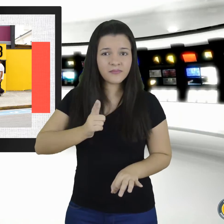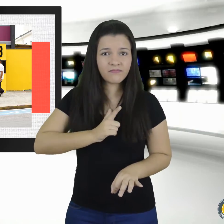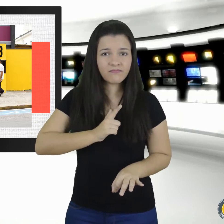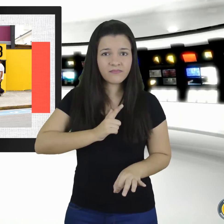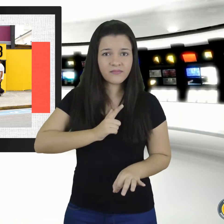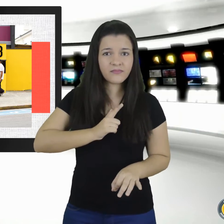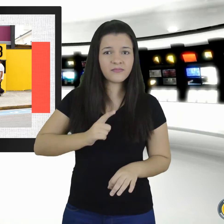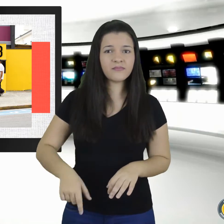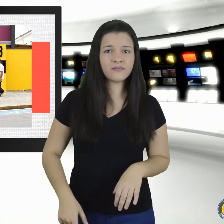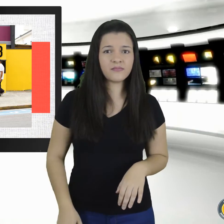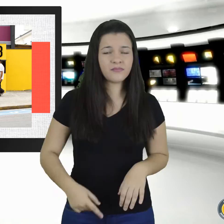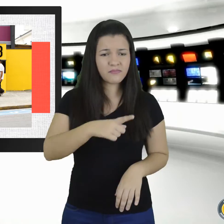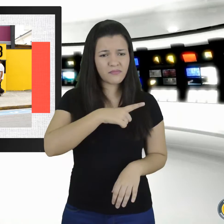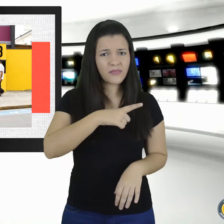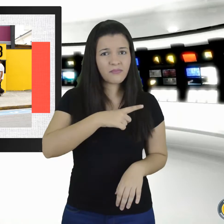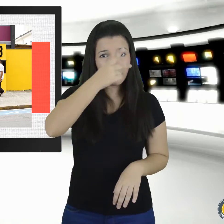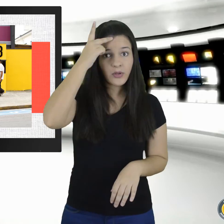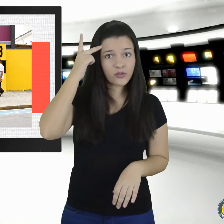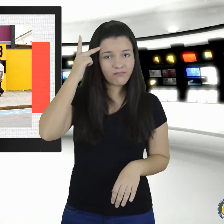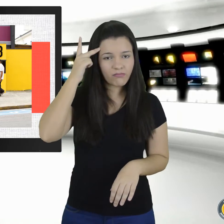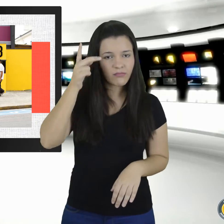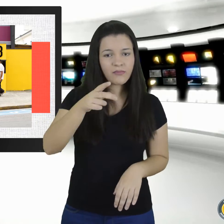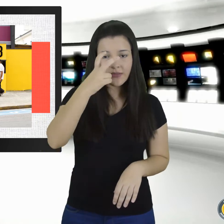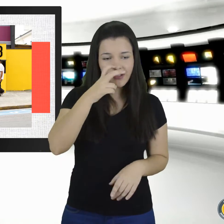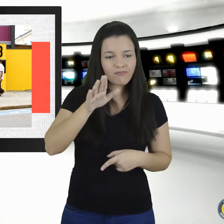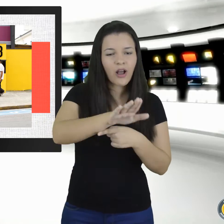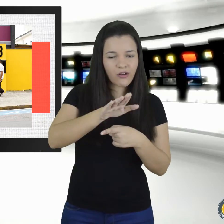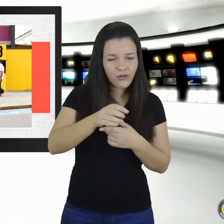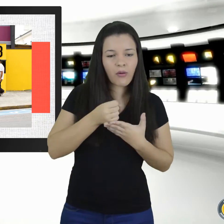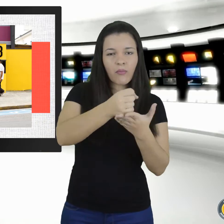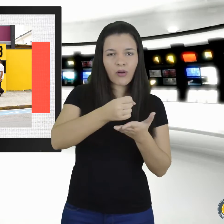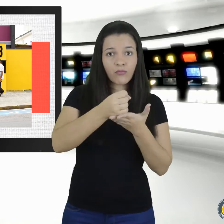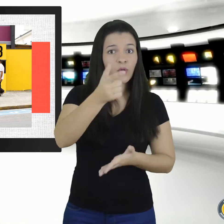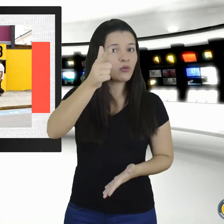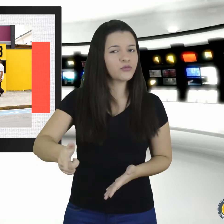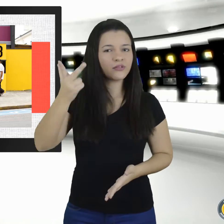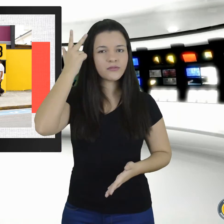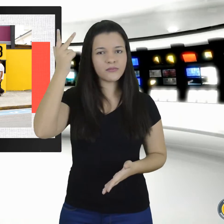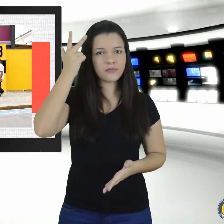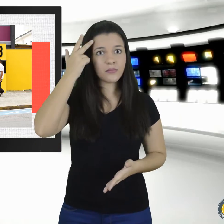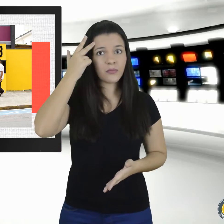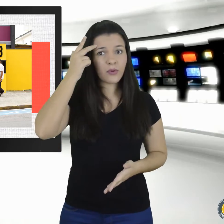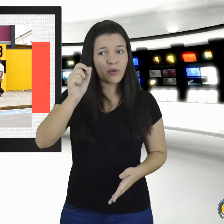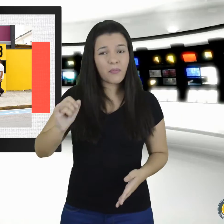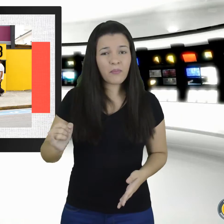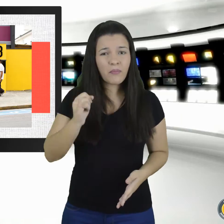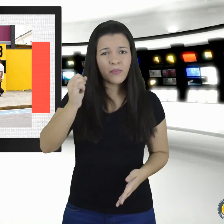feitos. Os atendimentos foram mantidos, por exemplo, tendo como prioridade